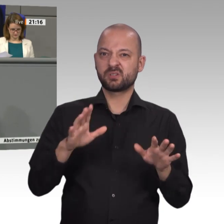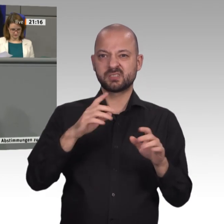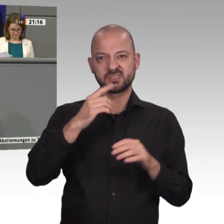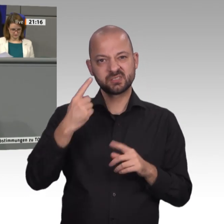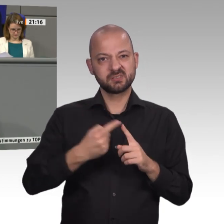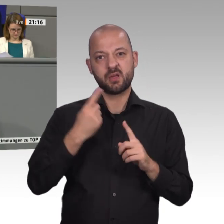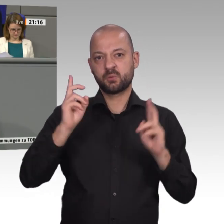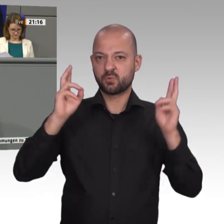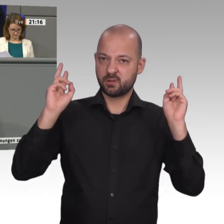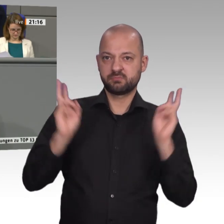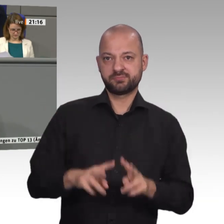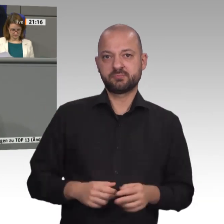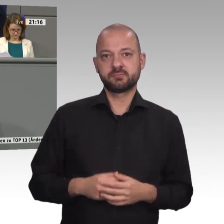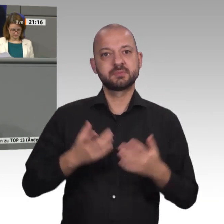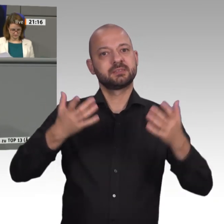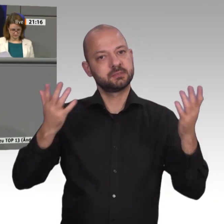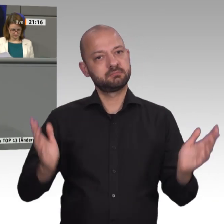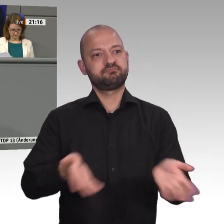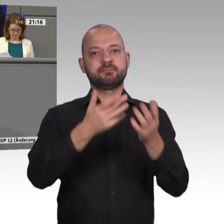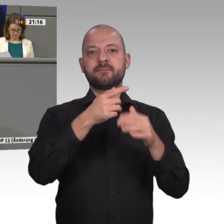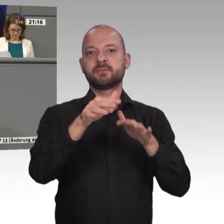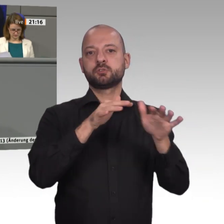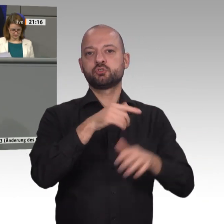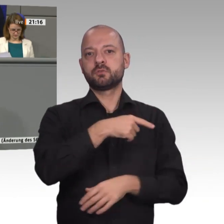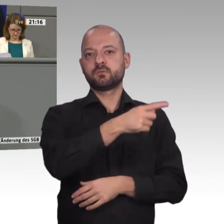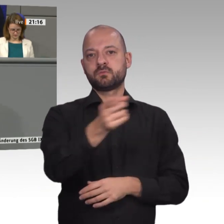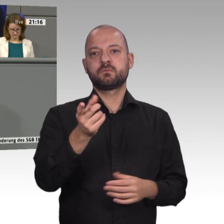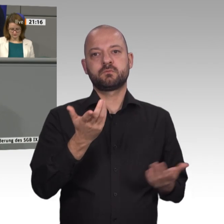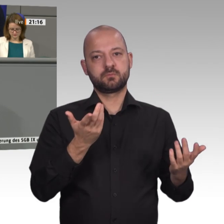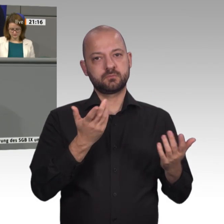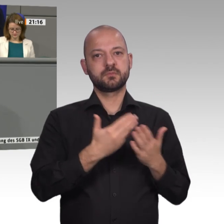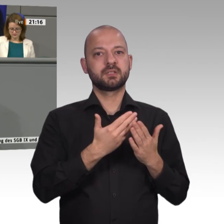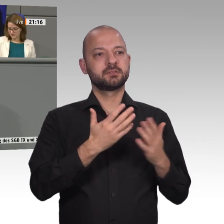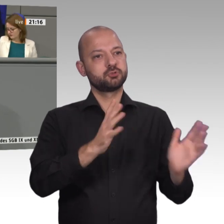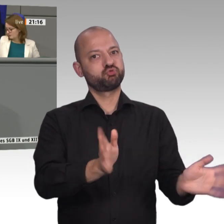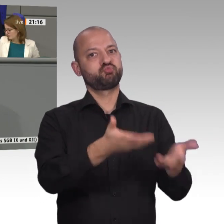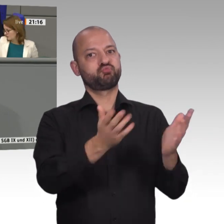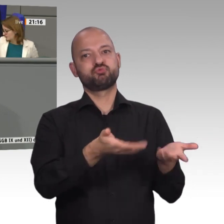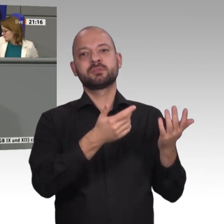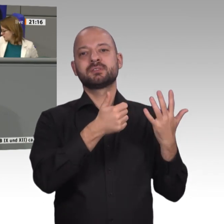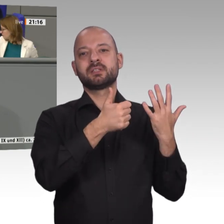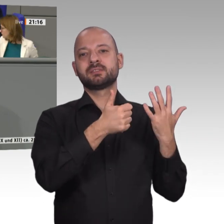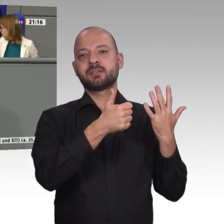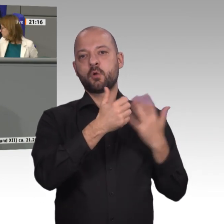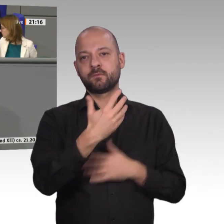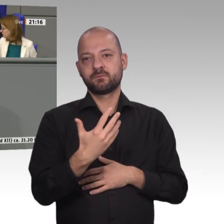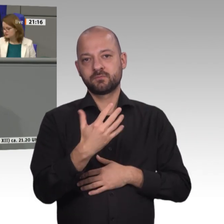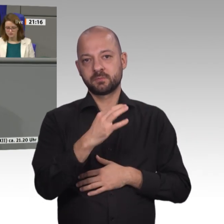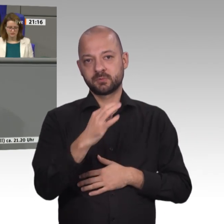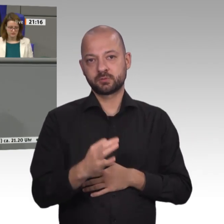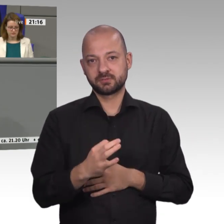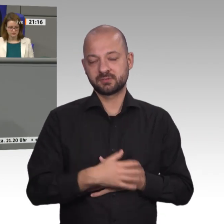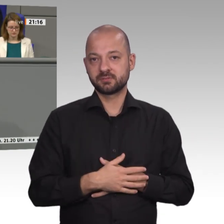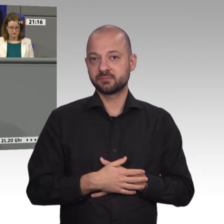oder Angehörte hervor. Das war einmal der Deutsche Gewerkschaftsbund. Der sprach damals bereits vor fast 20 Jahren, dass die Höhe der